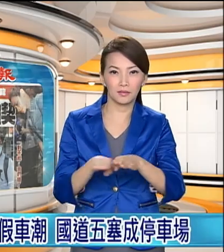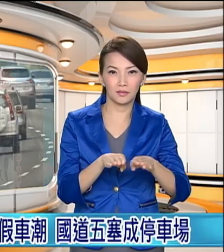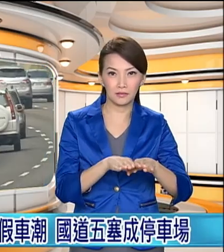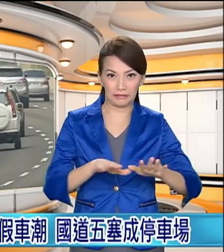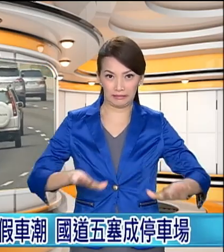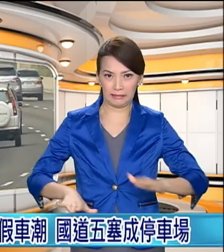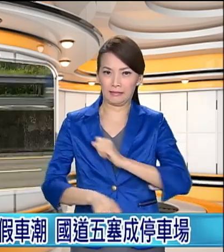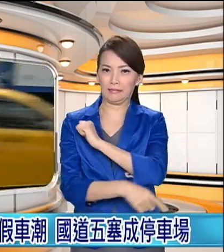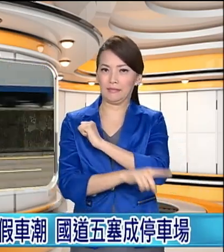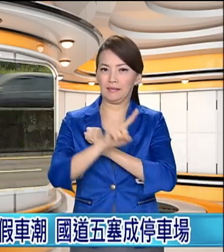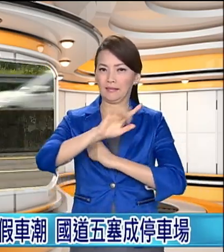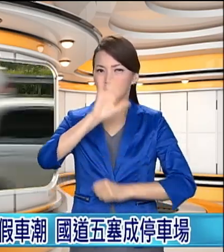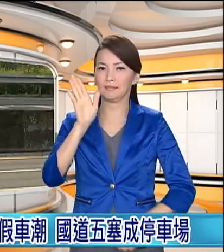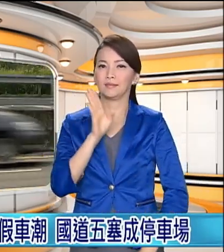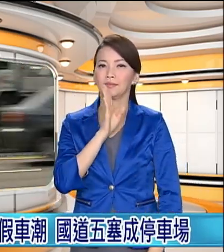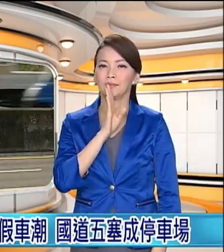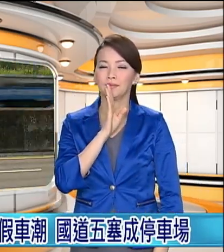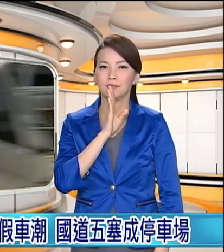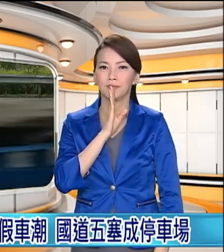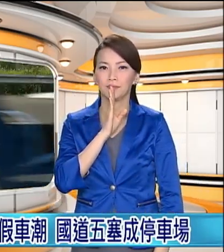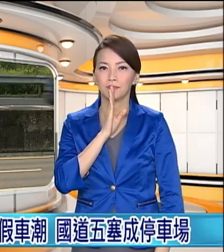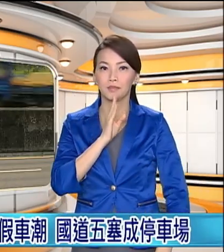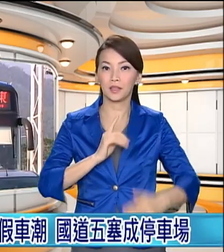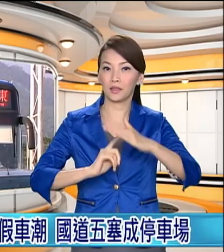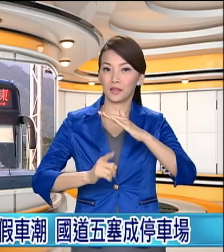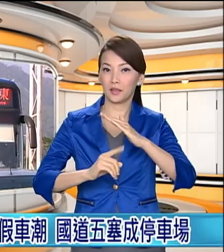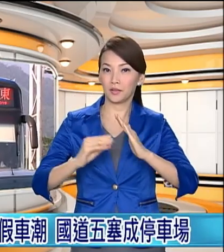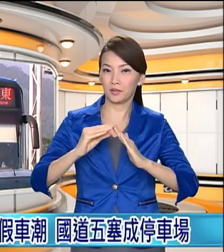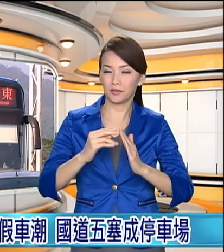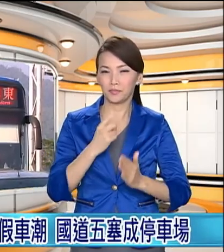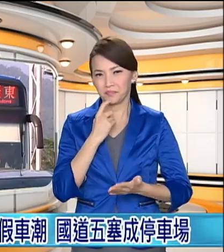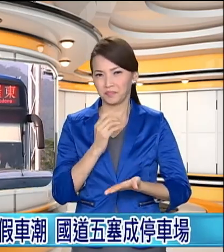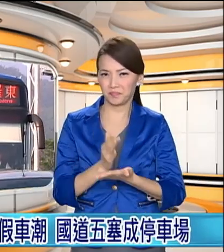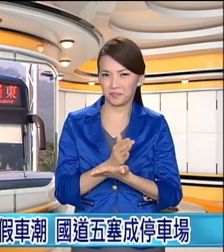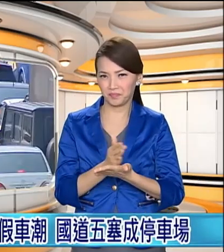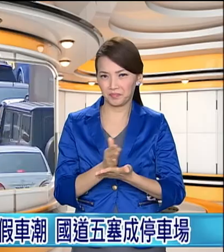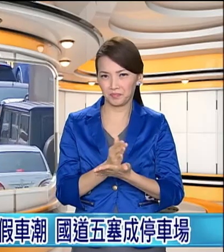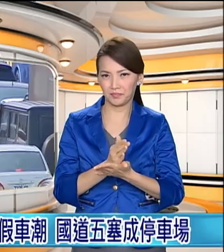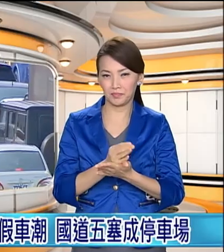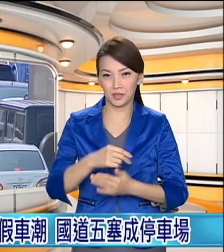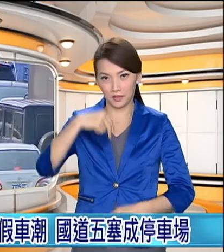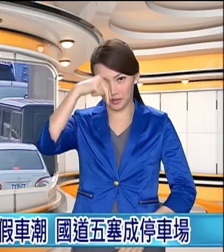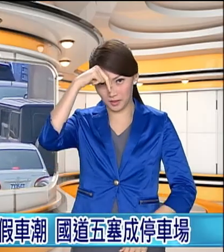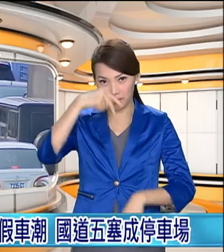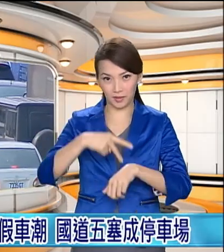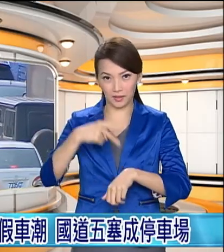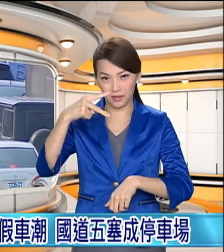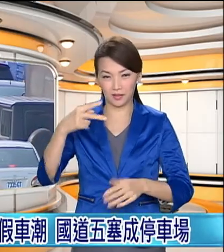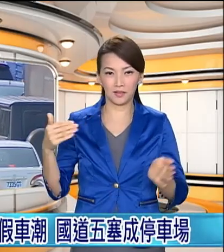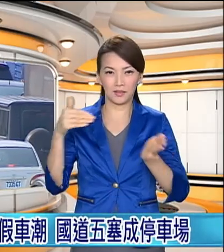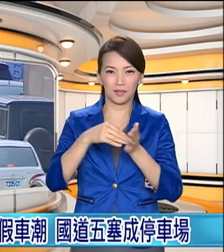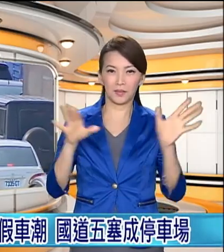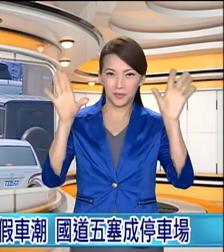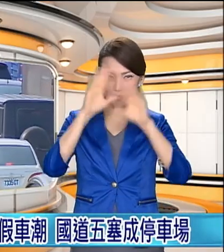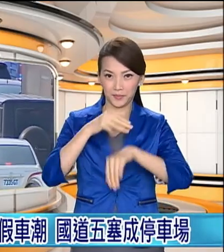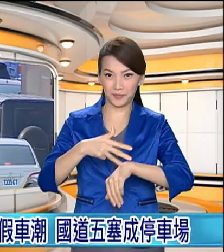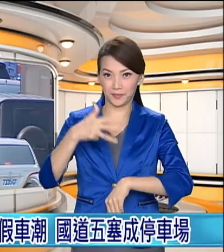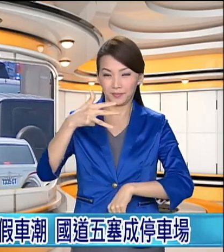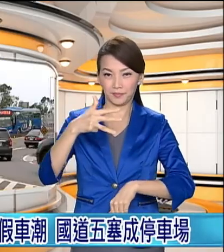连假今天是最后一天，高工局预估下午两点到晚上八点将是北返的尖